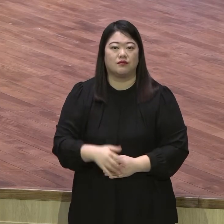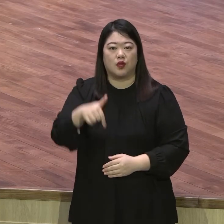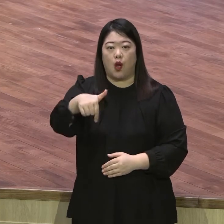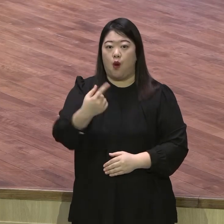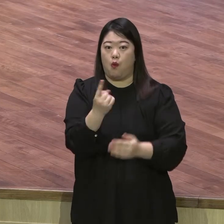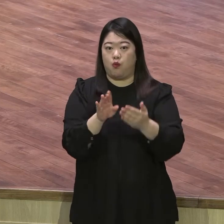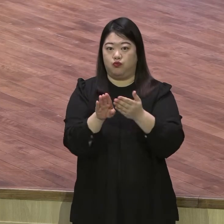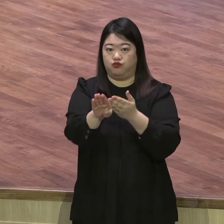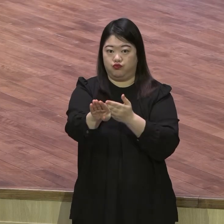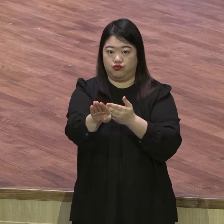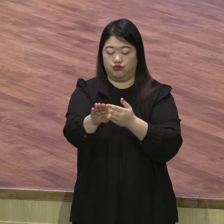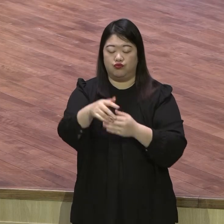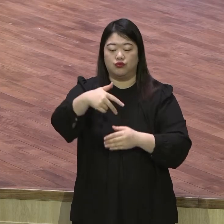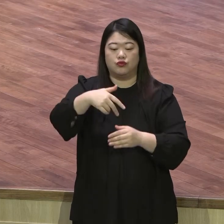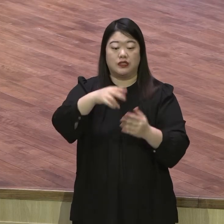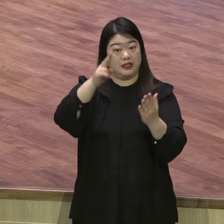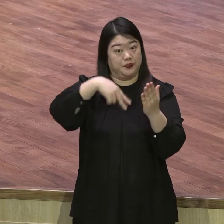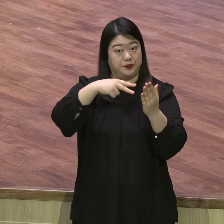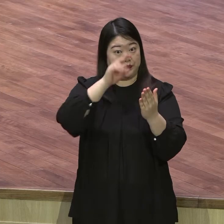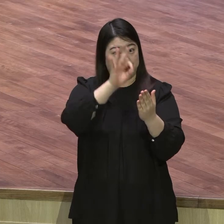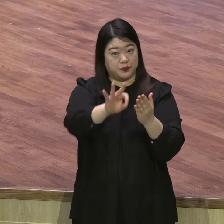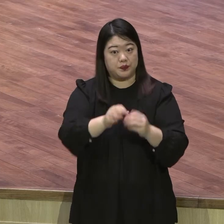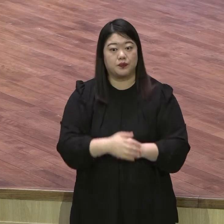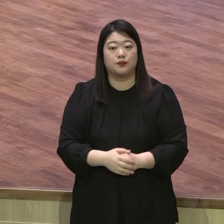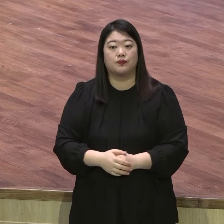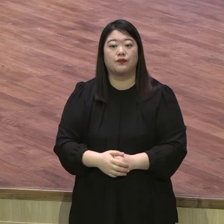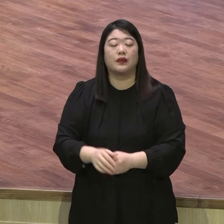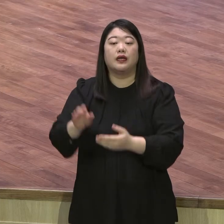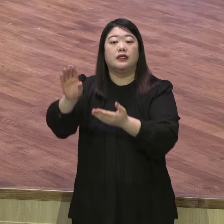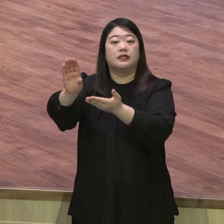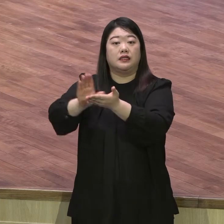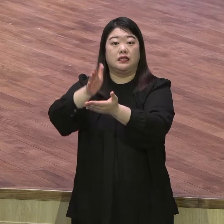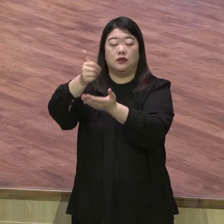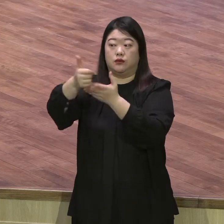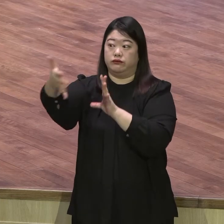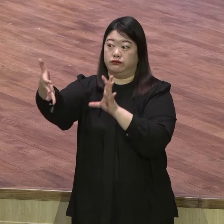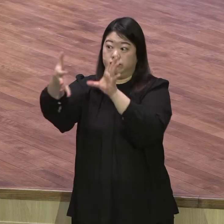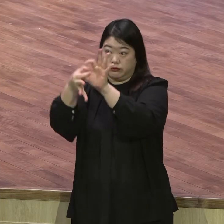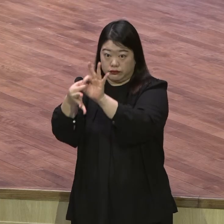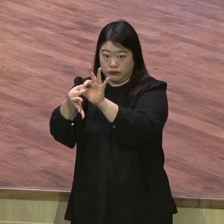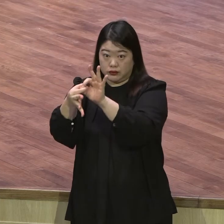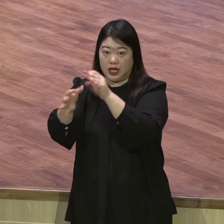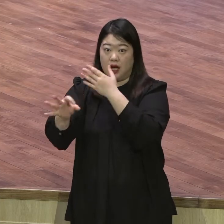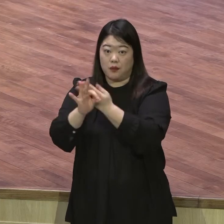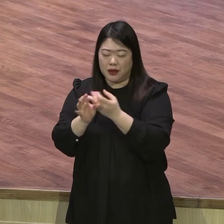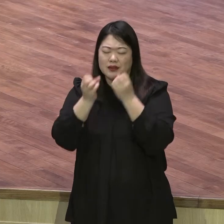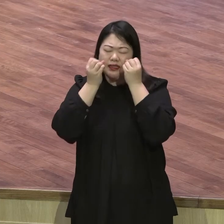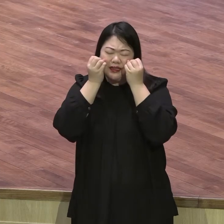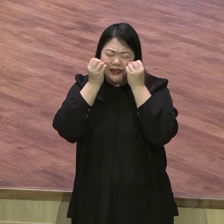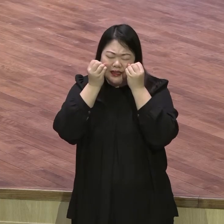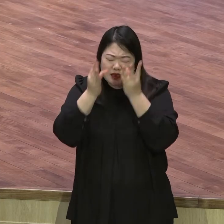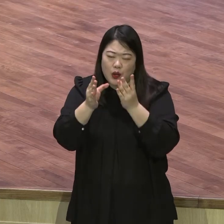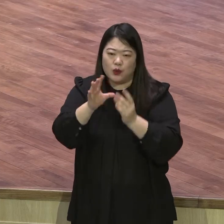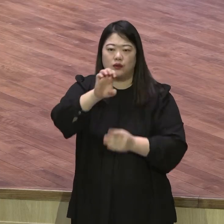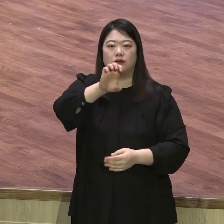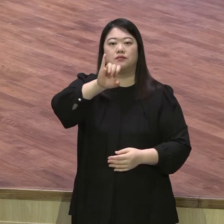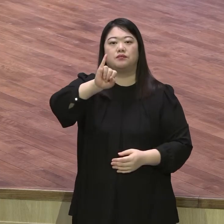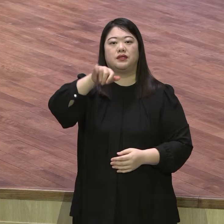골로새서 5장 17절로 20절에 보면 그리스도 안에 있으면 누구든지 뭐요? 새로운